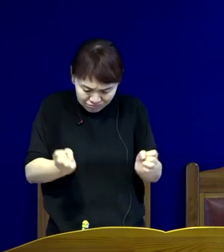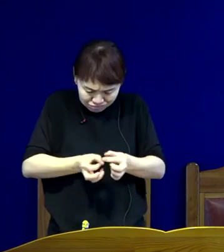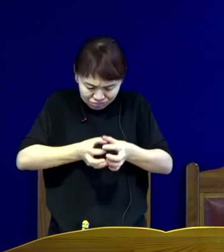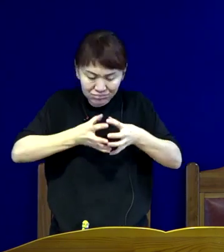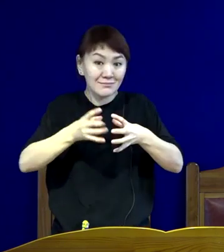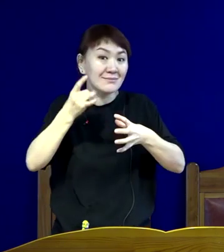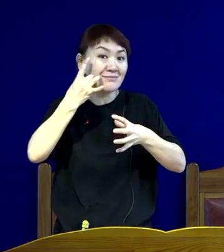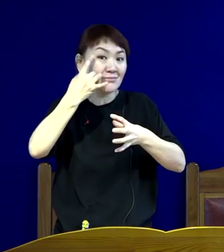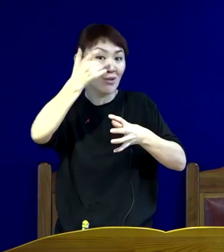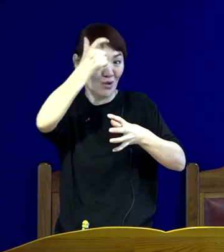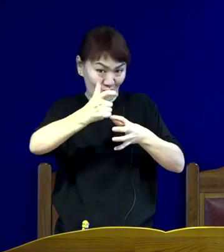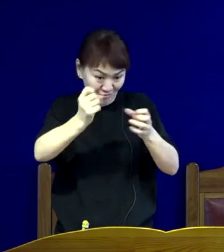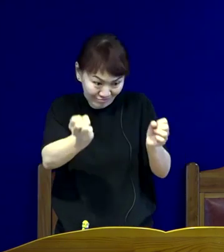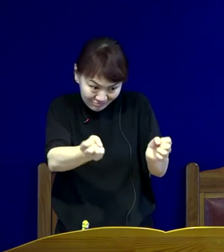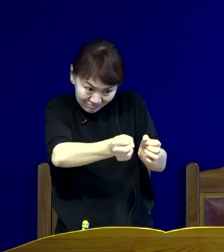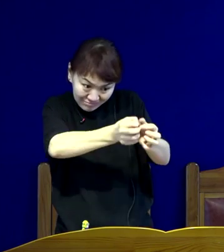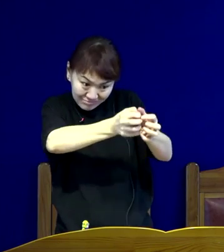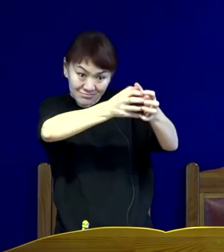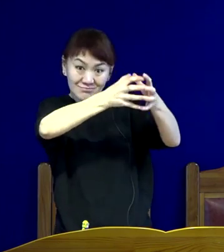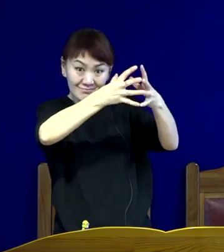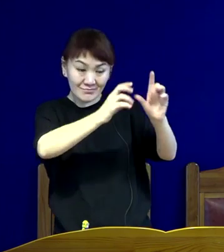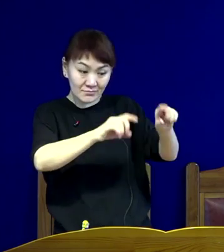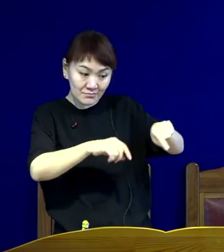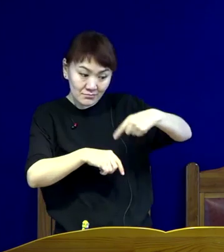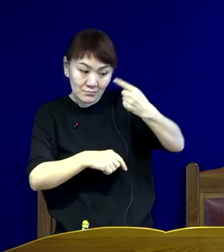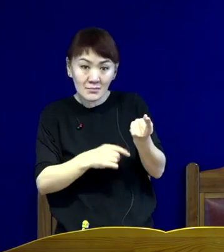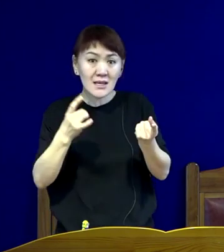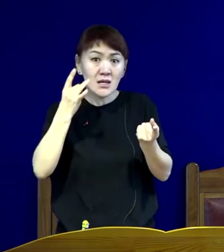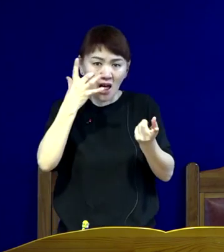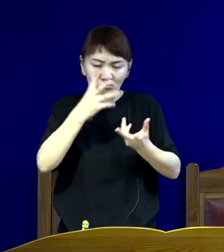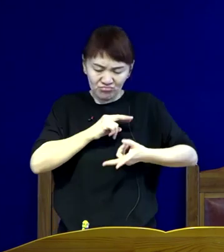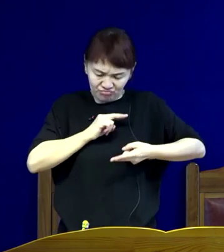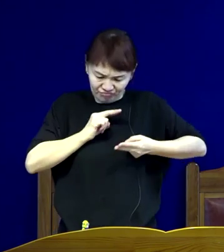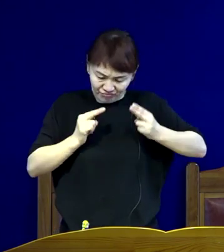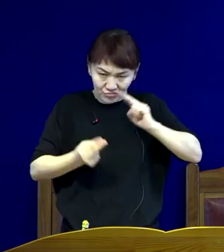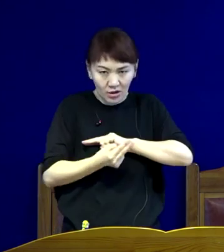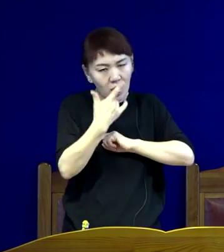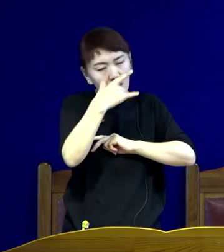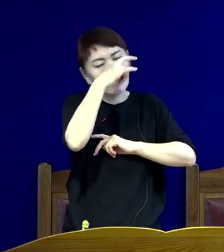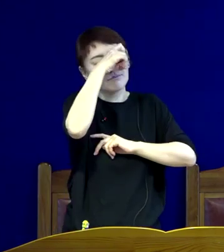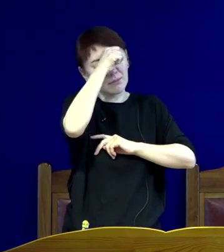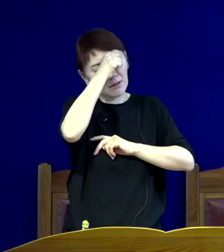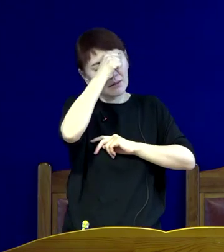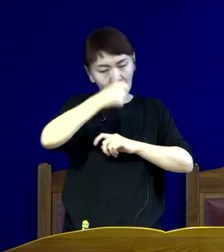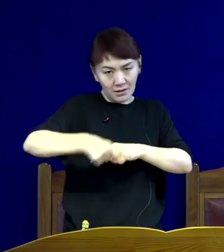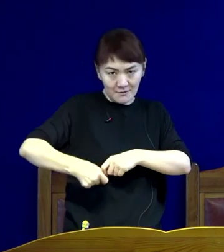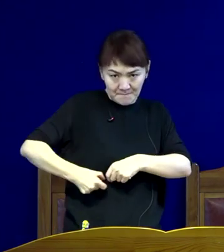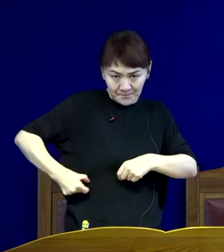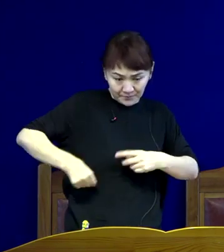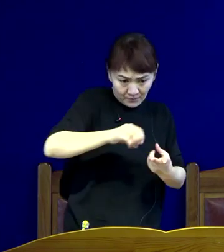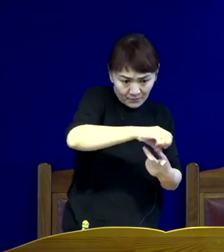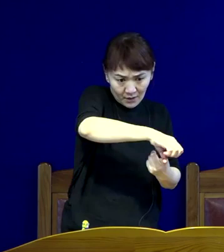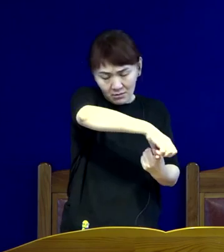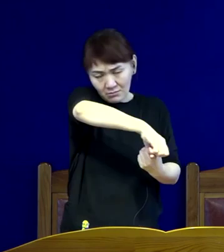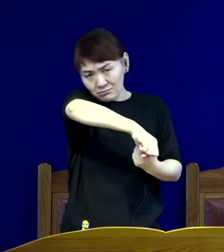хүний золиослол гүн нойронд автлаа. Хавирганаас авж яхад тэрийг